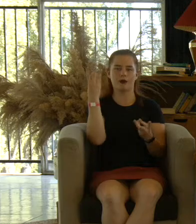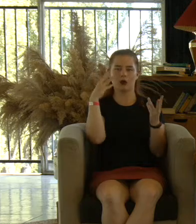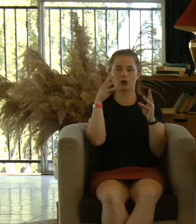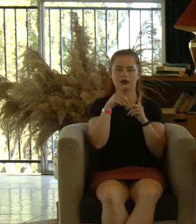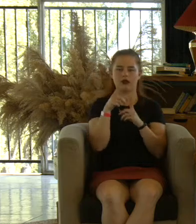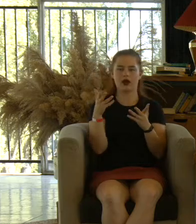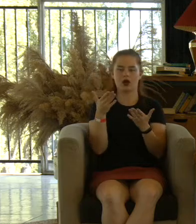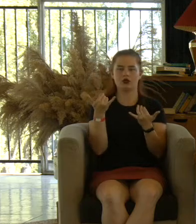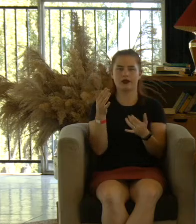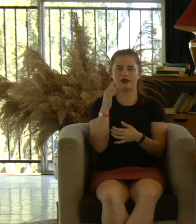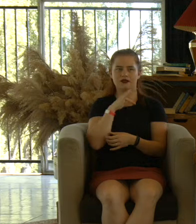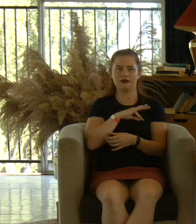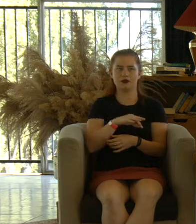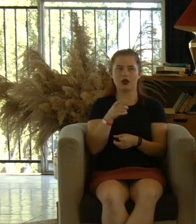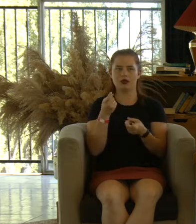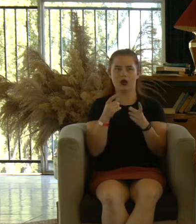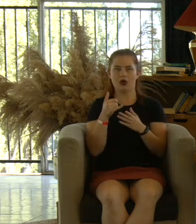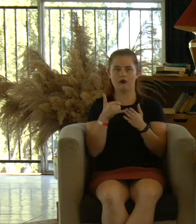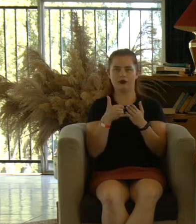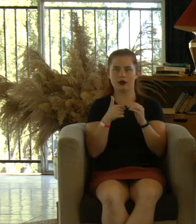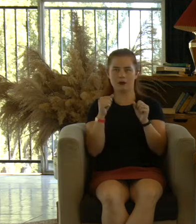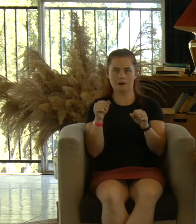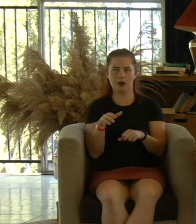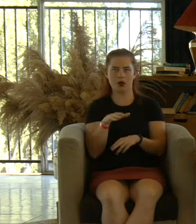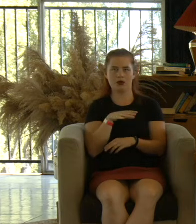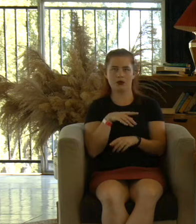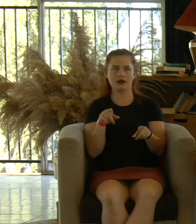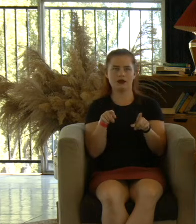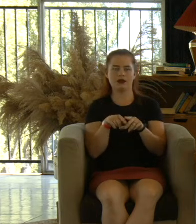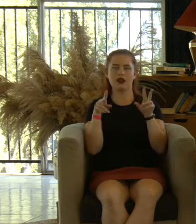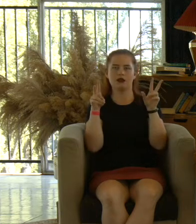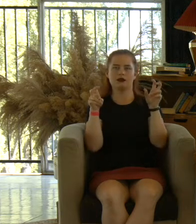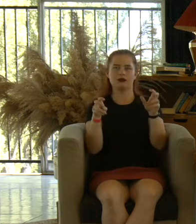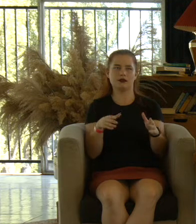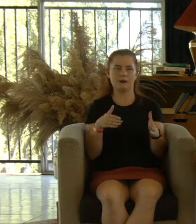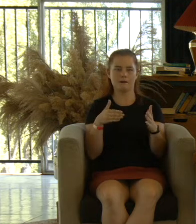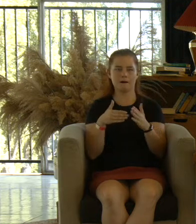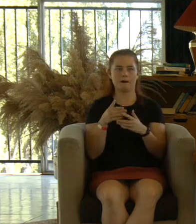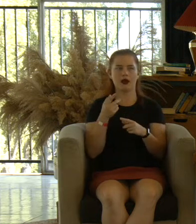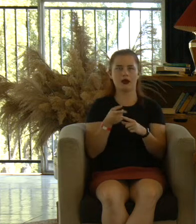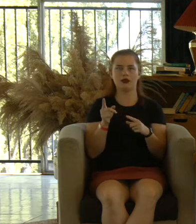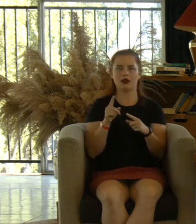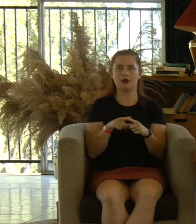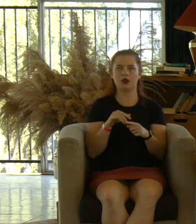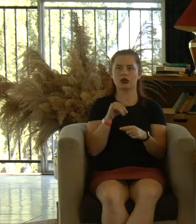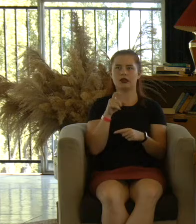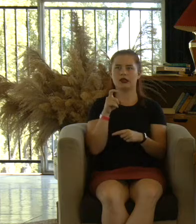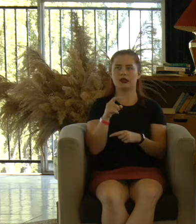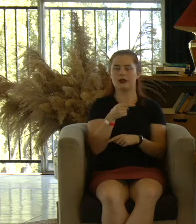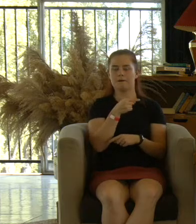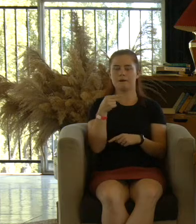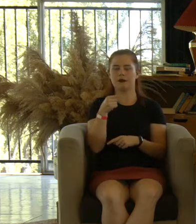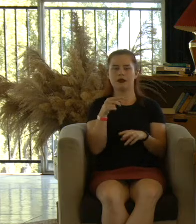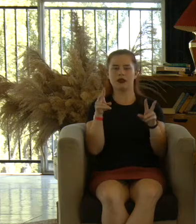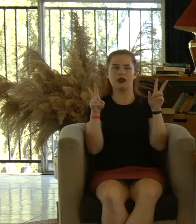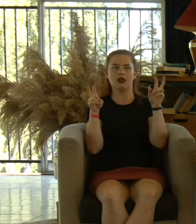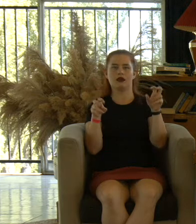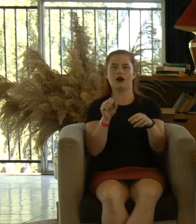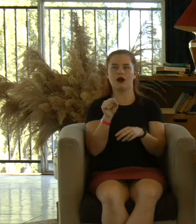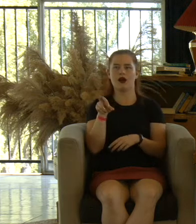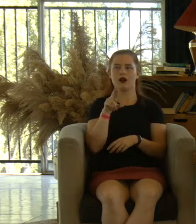описания. В натуральном вине могут быть так называемые пороки, потому что их пороками назвали